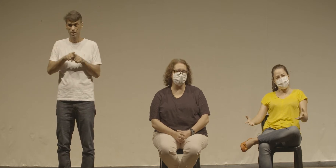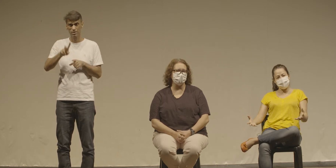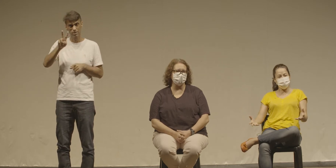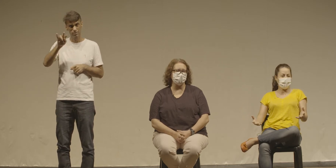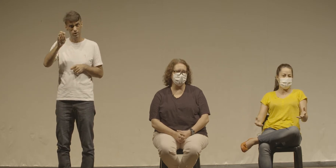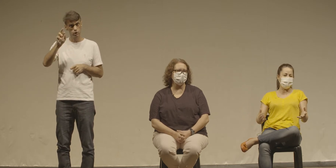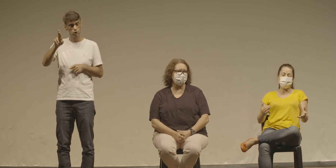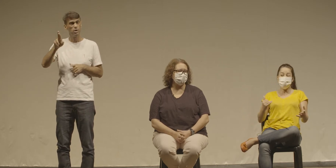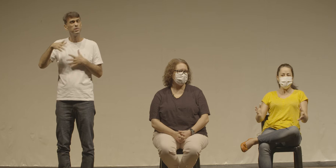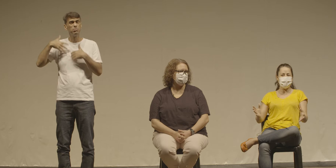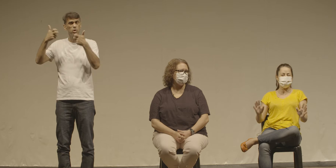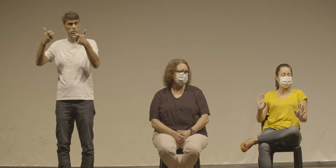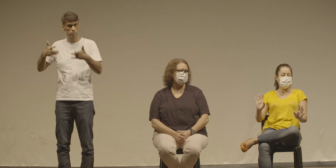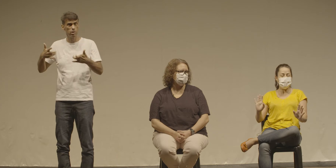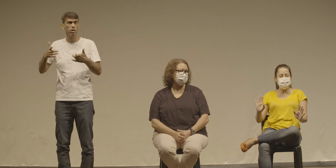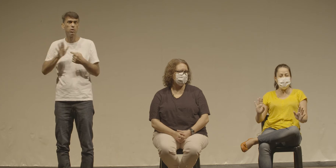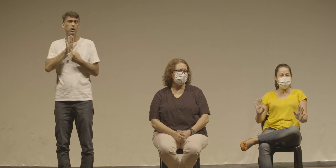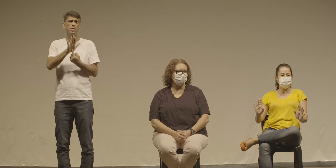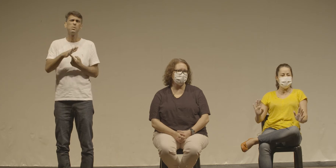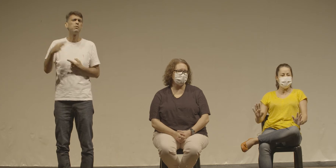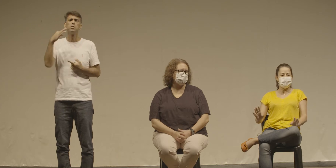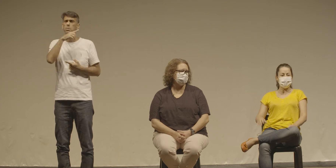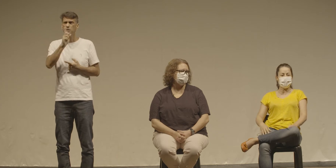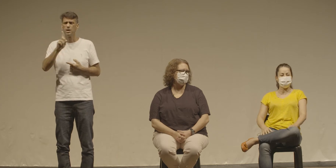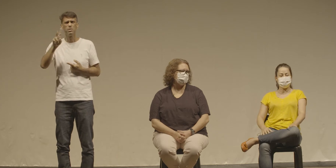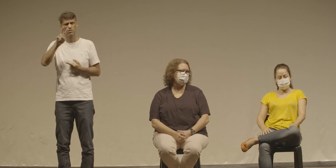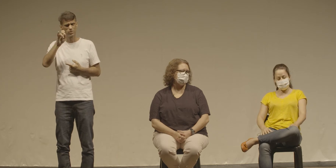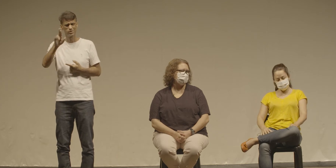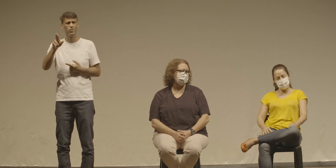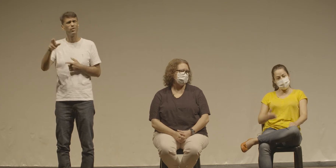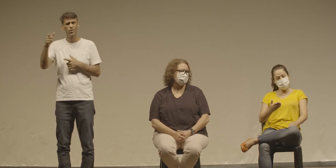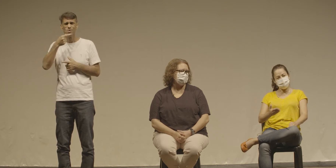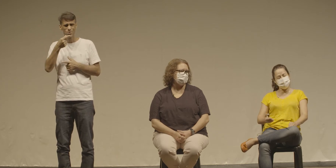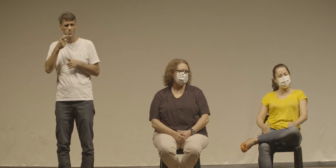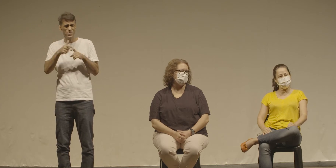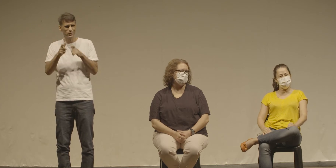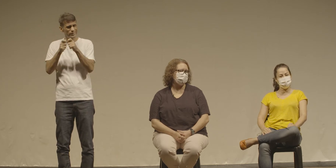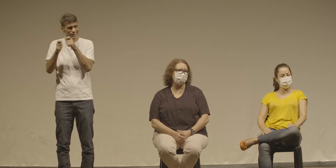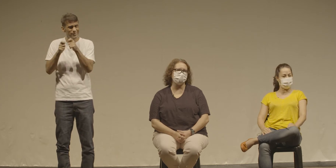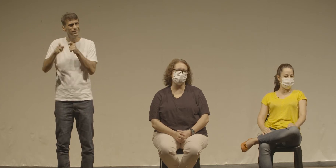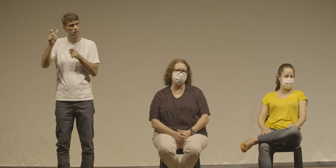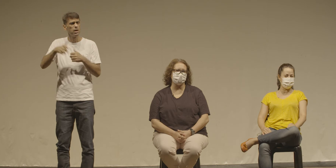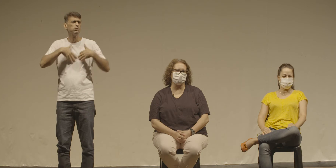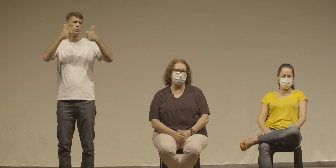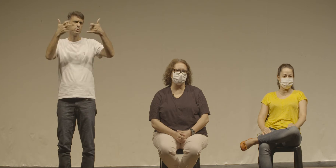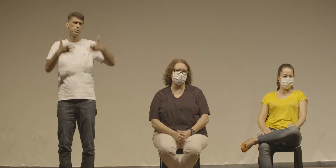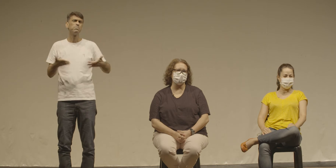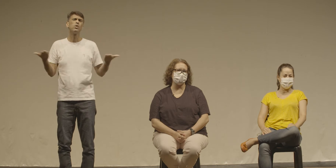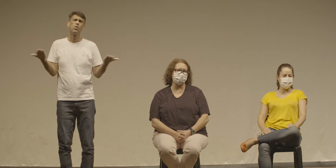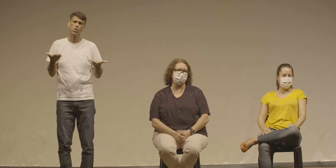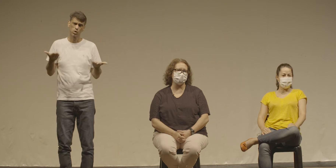absurdo isso era, porque pode passar desapercebido, né? E aí é como você falou, a gente vive um retrocesso